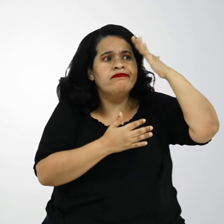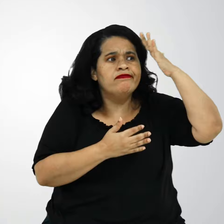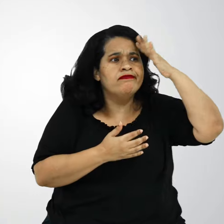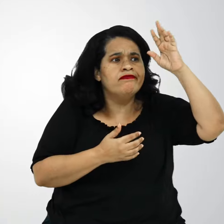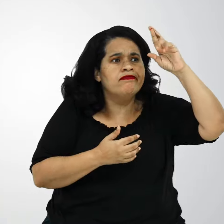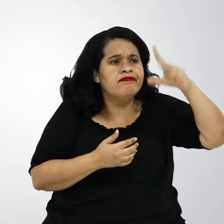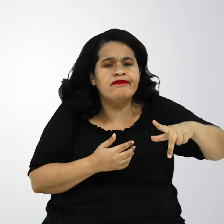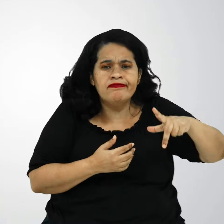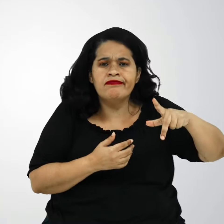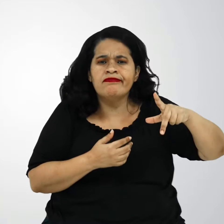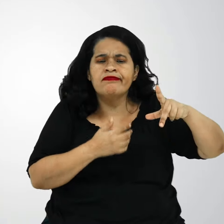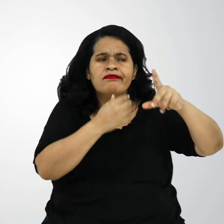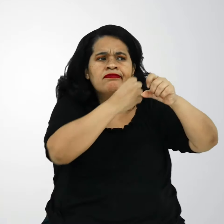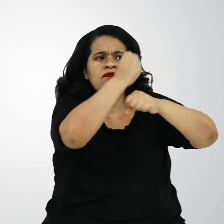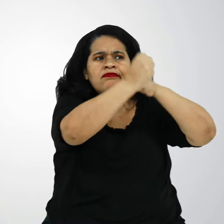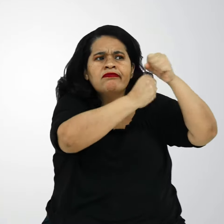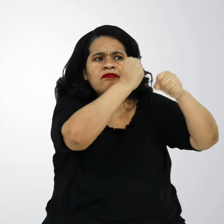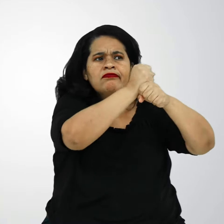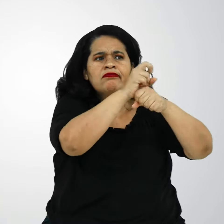desde o ano